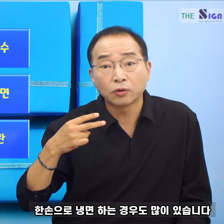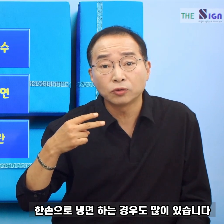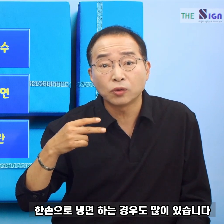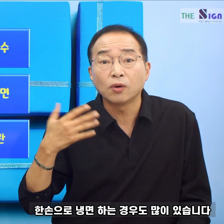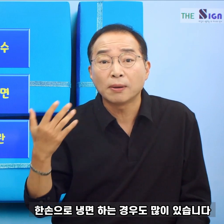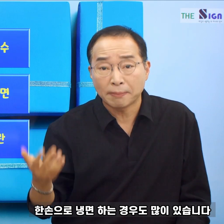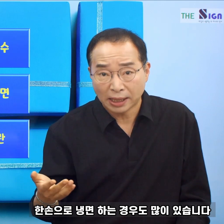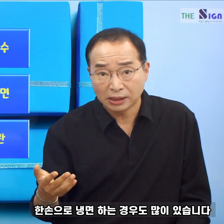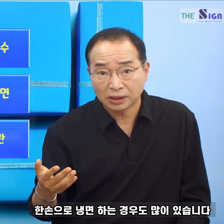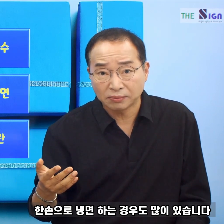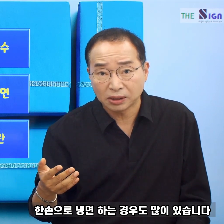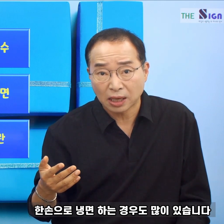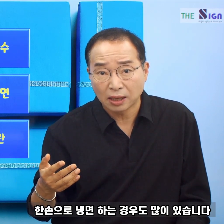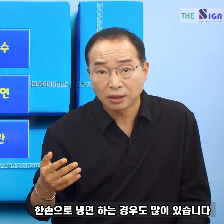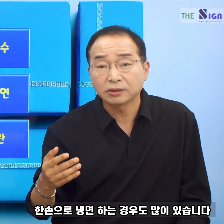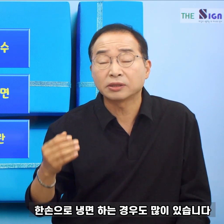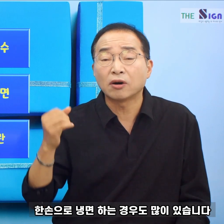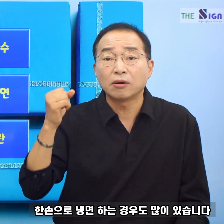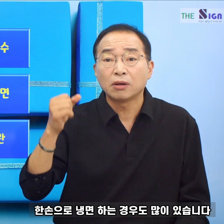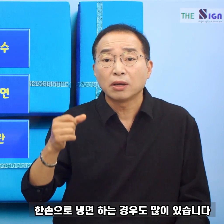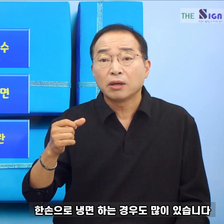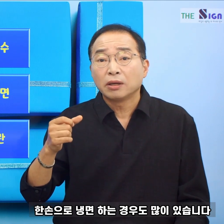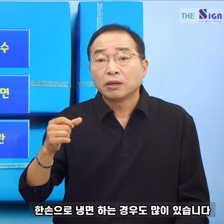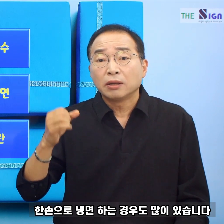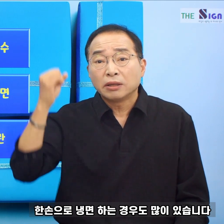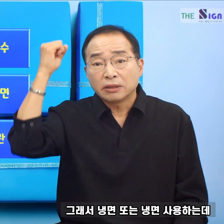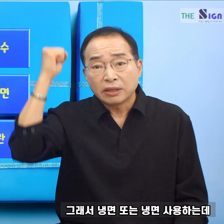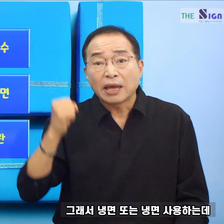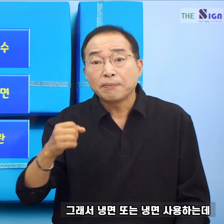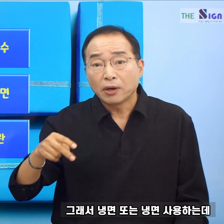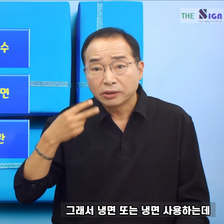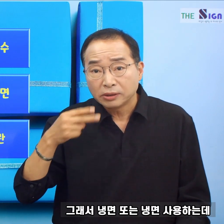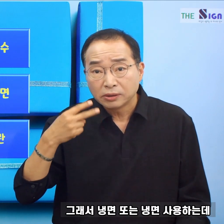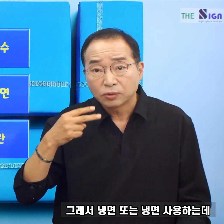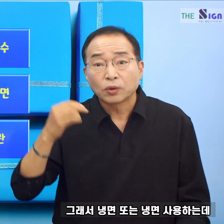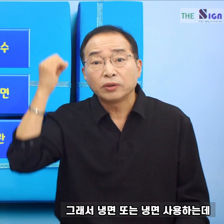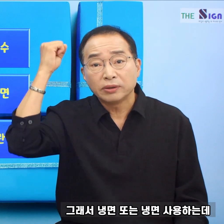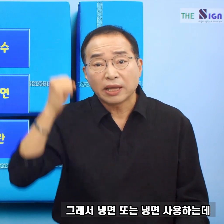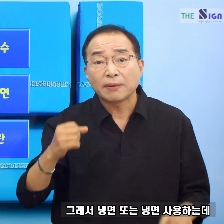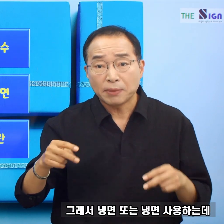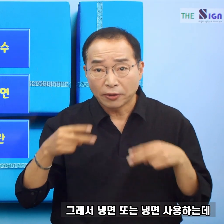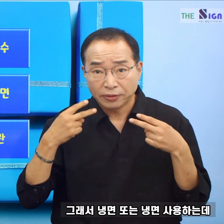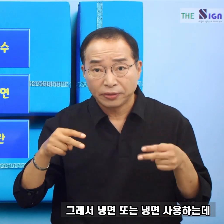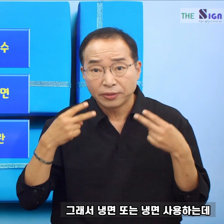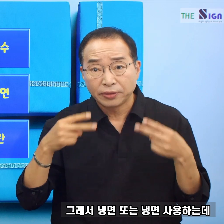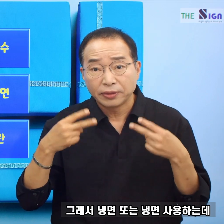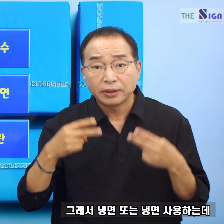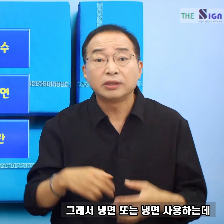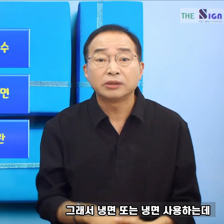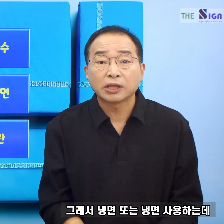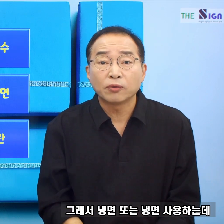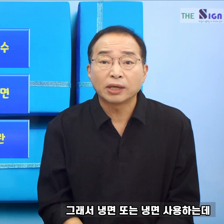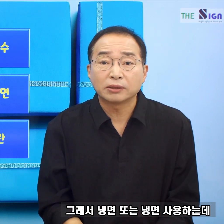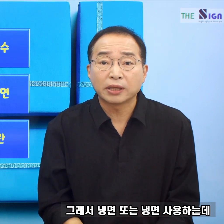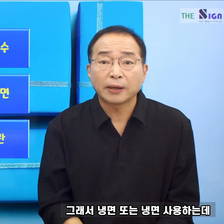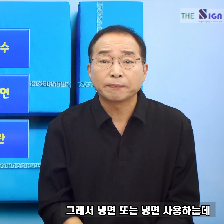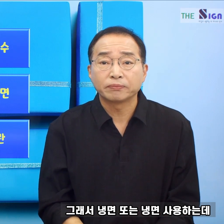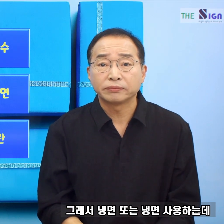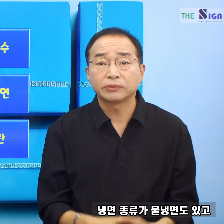경우도 많이 있습니다. 그래서 냉면 또는 냉면을 사용하는데, 이제